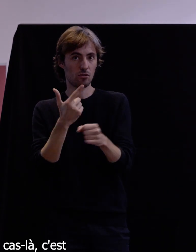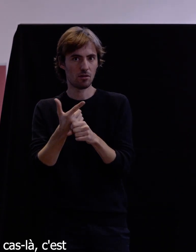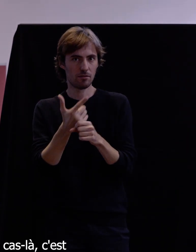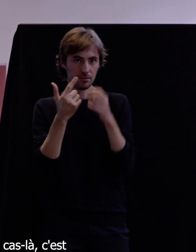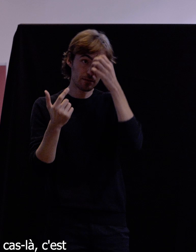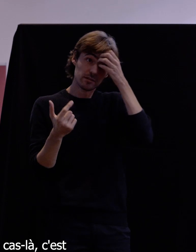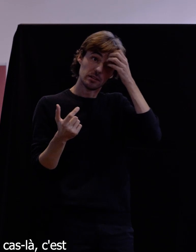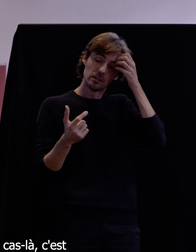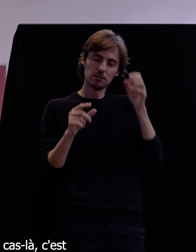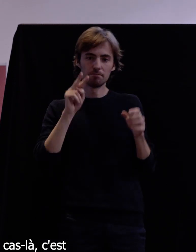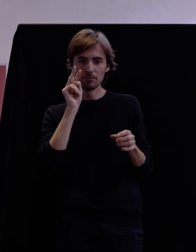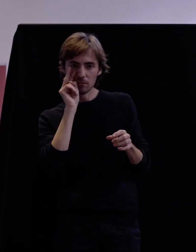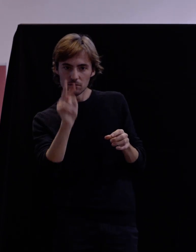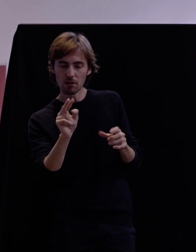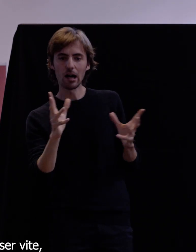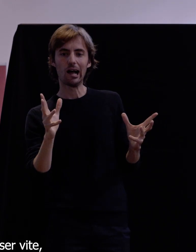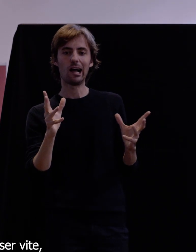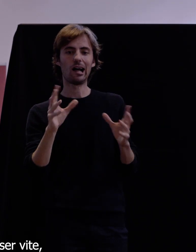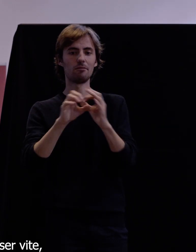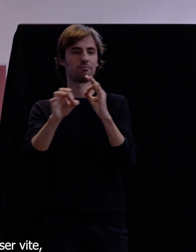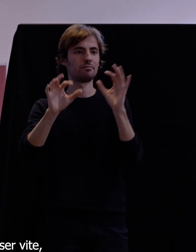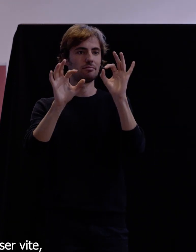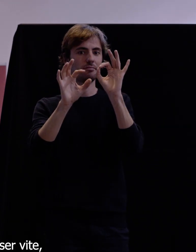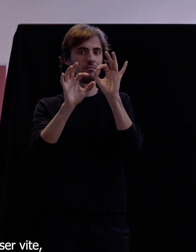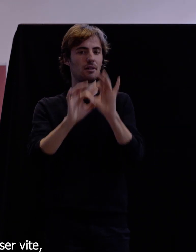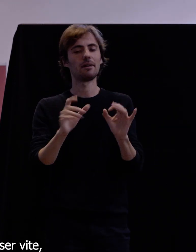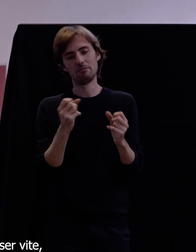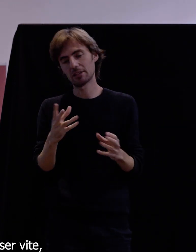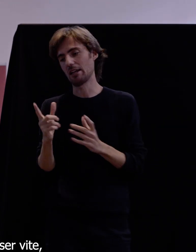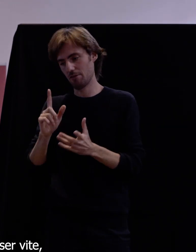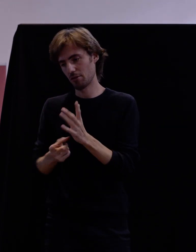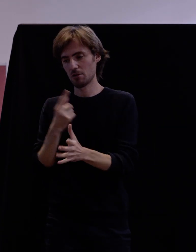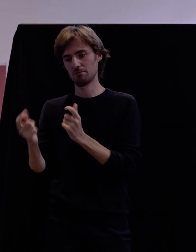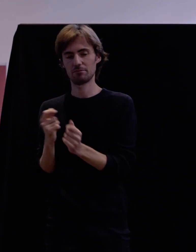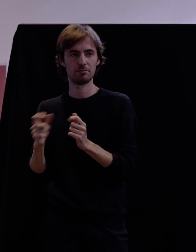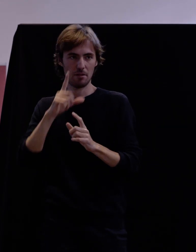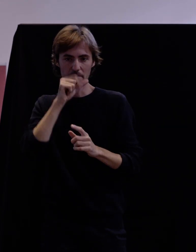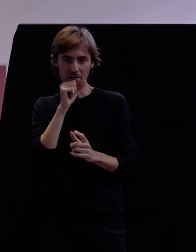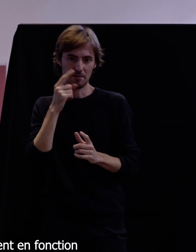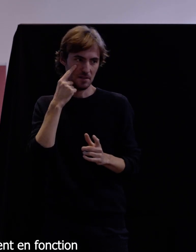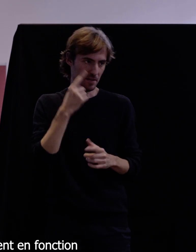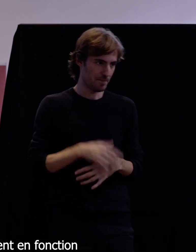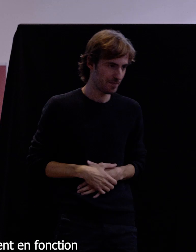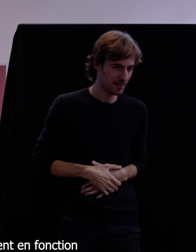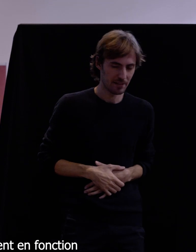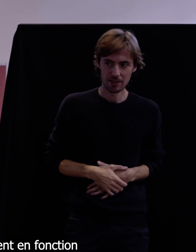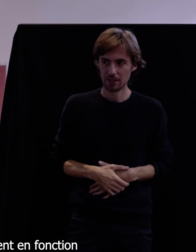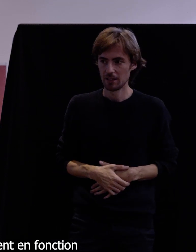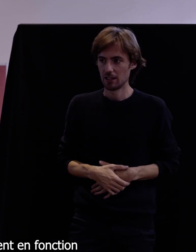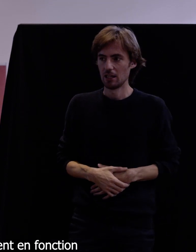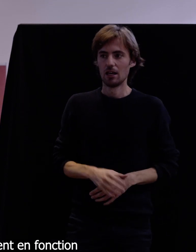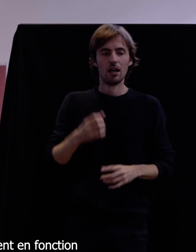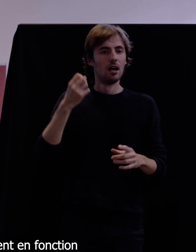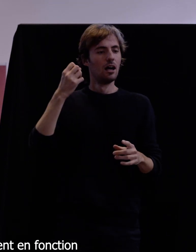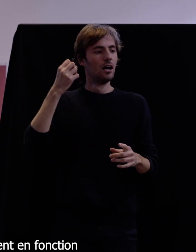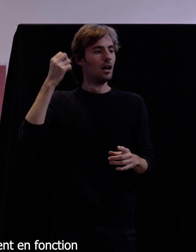cas-là, c'est une vraie discussion avec les parents. Voilà, je vais passer vite. Alors, bon, je passe sur l'implant. Les résultats avec l'implant, ils sont évidemment en fonction